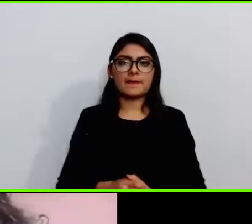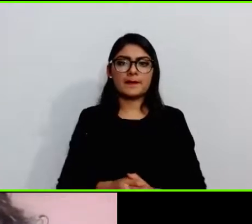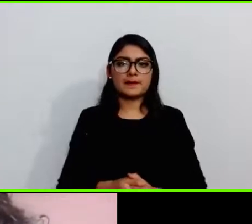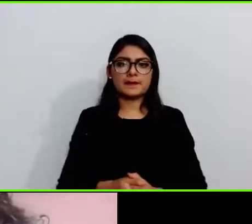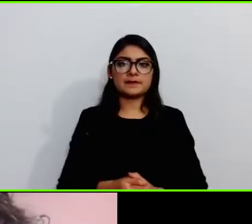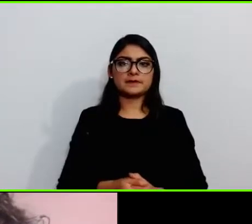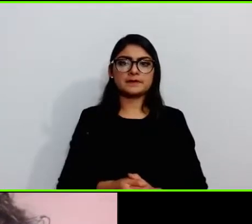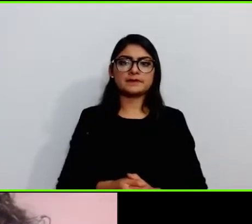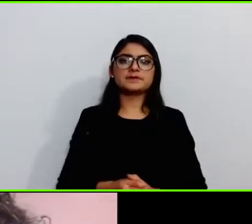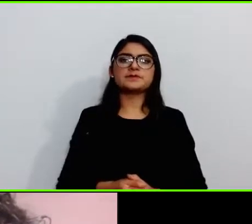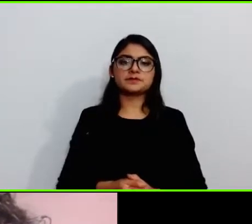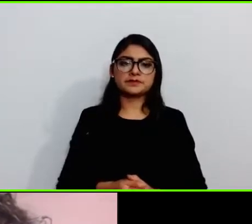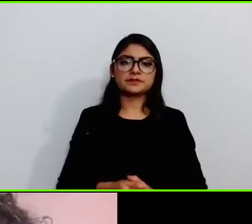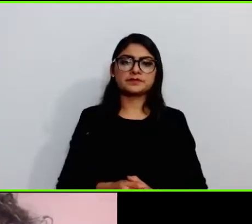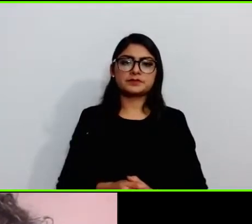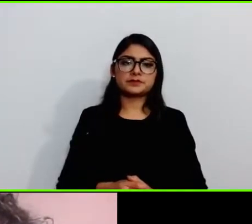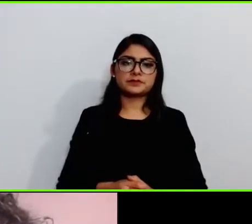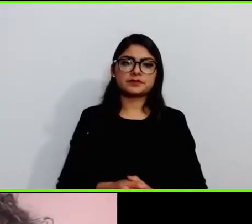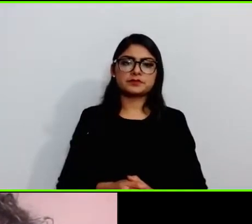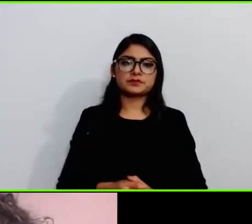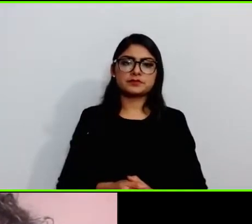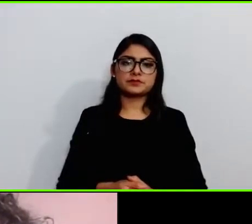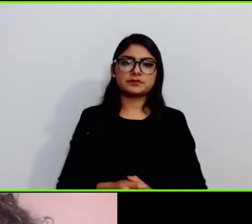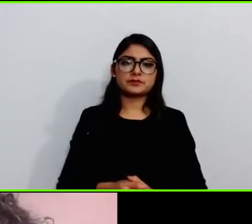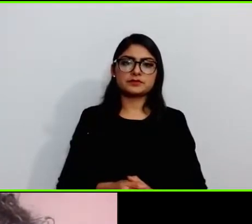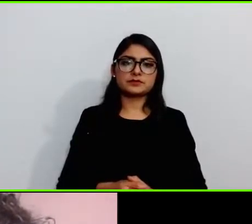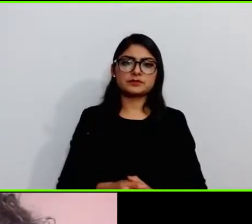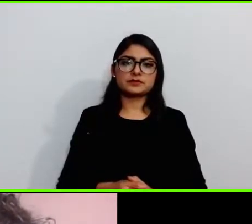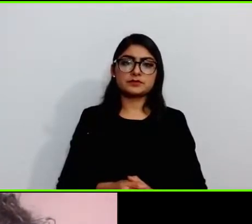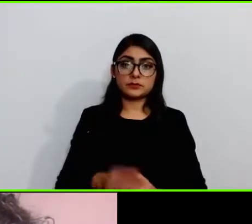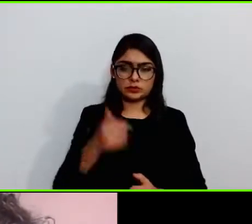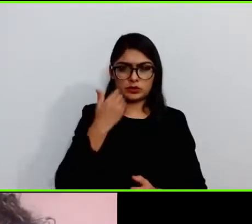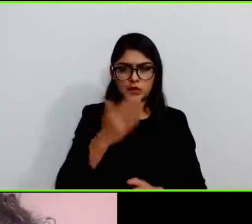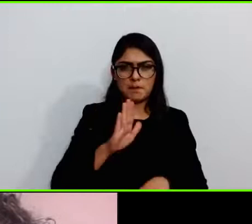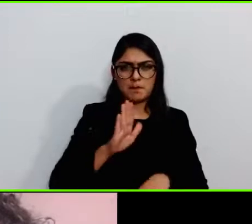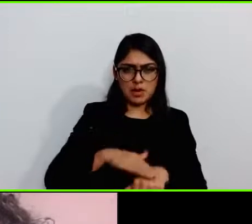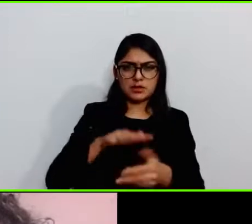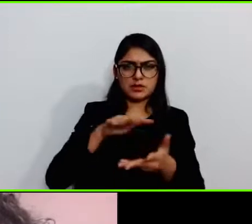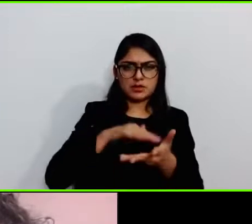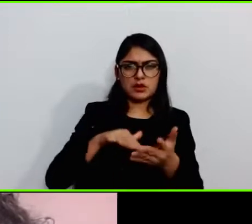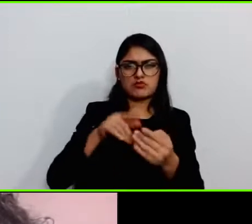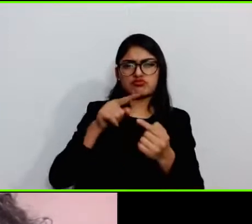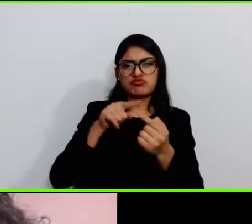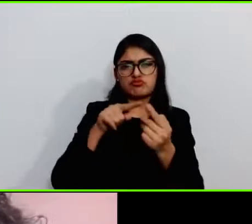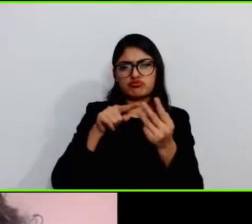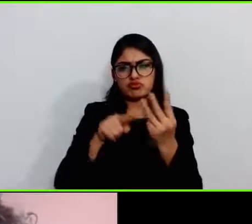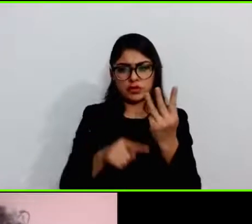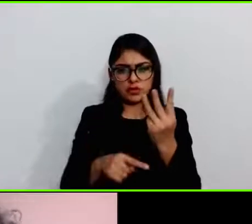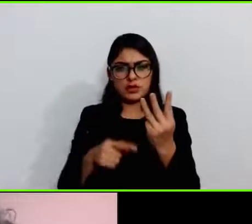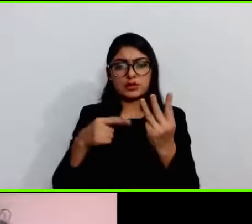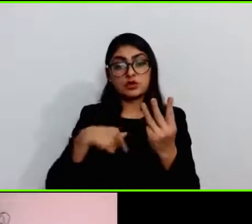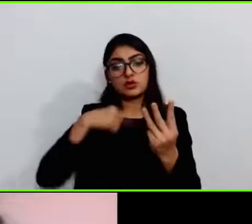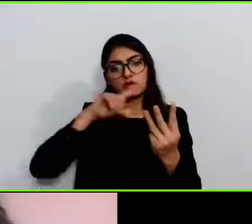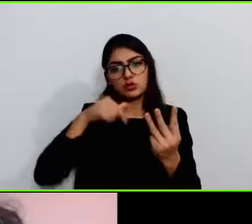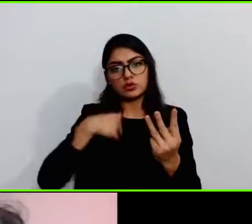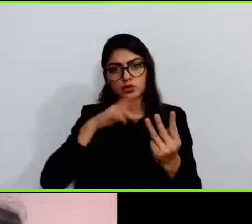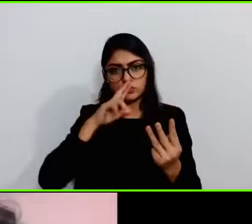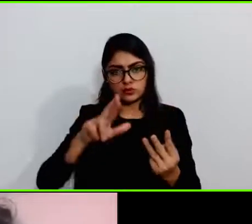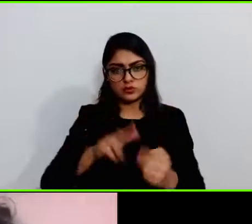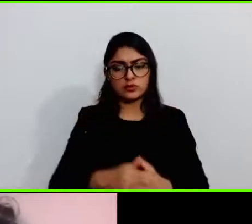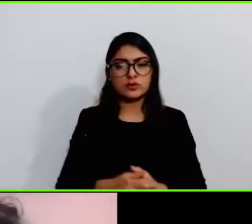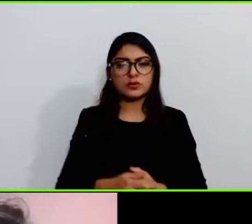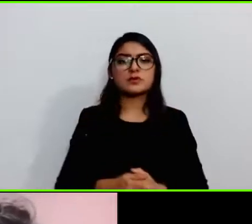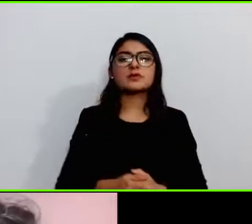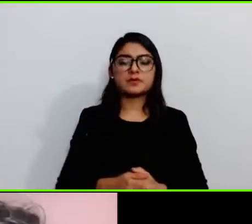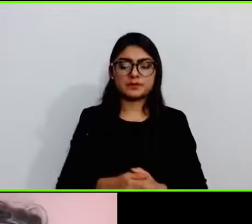Lourdes, ¿quisieras hacer alguna lectura de otras preguntas? Y unas tres, y si quieres contesto. Con gusto, doctor.